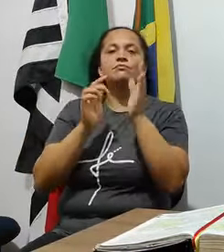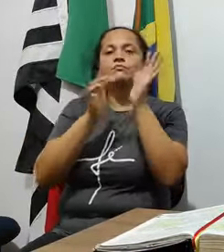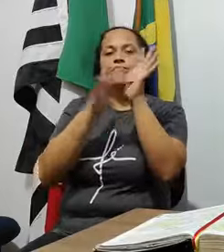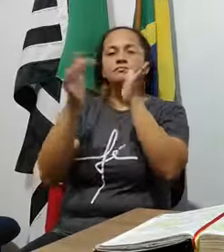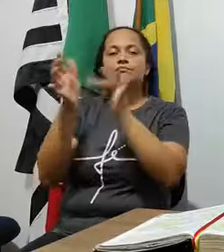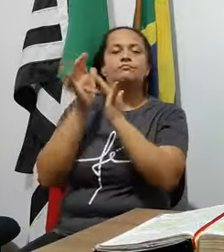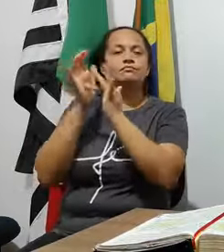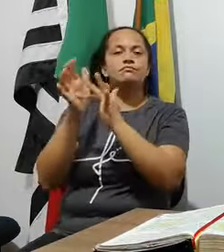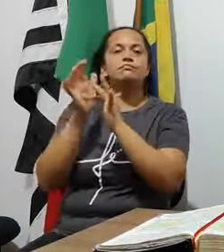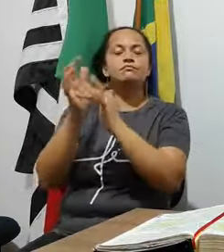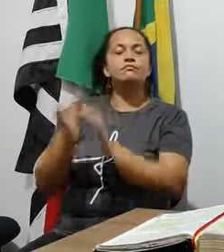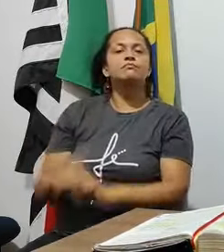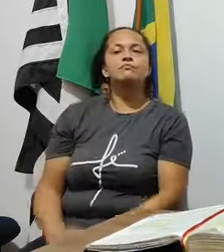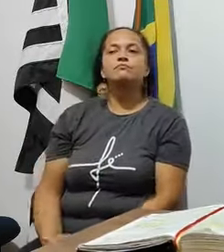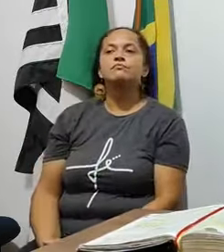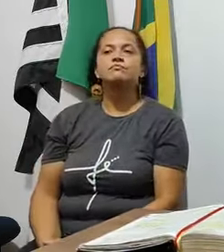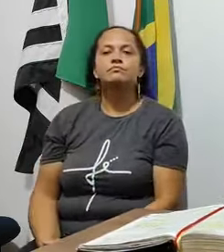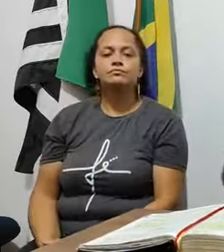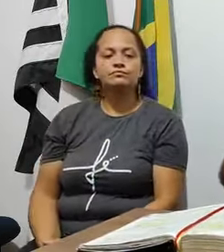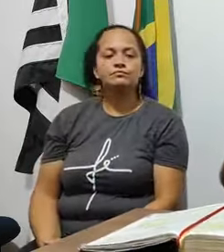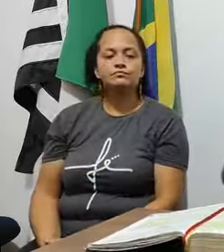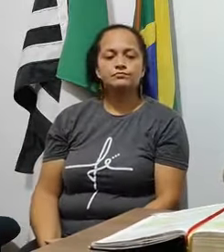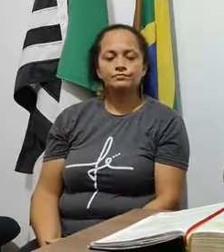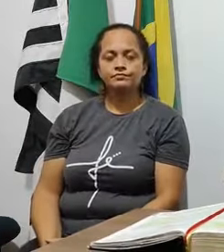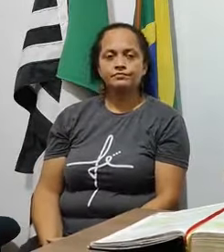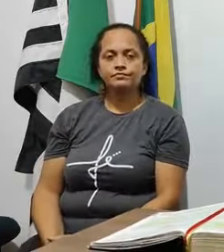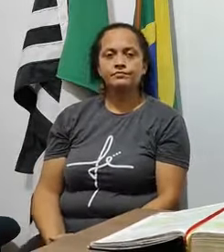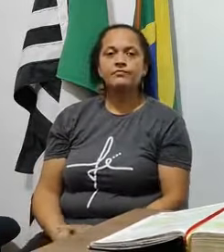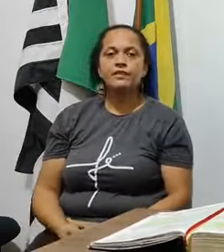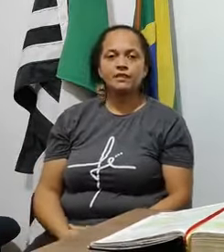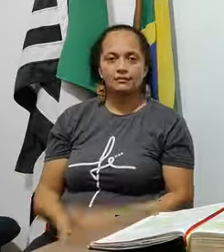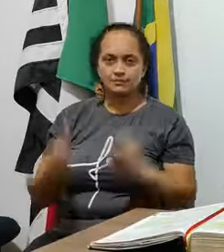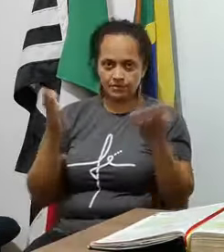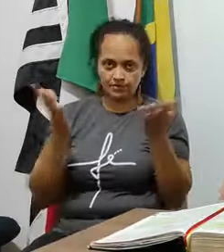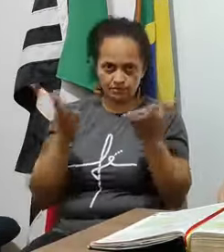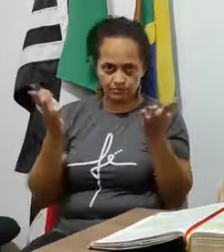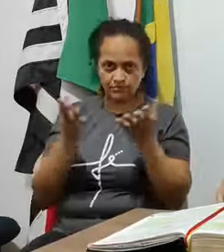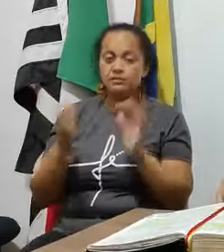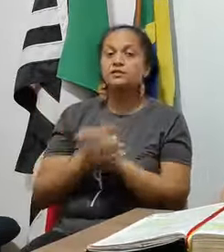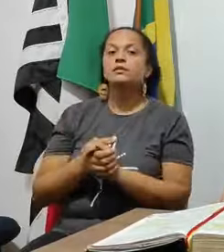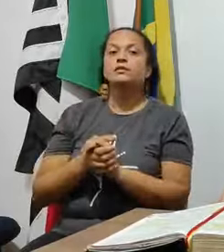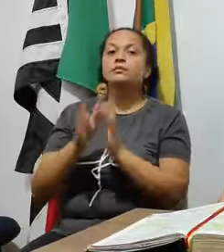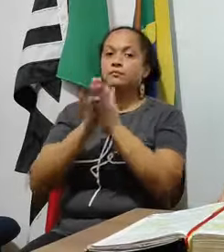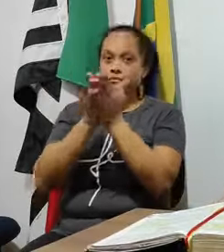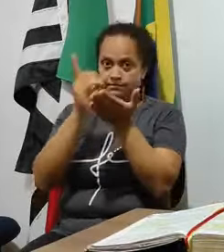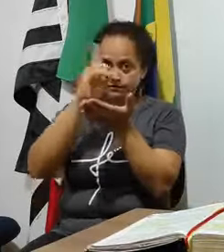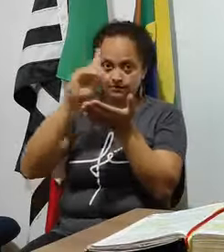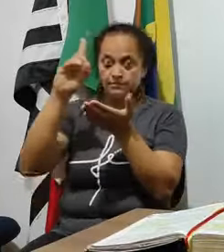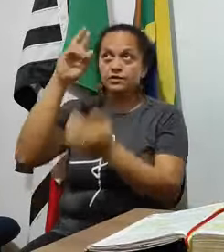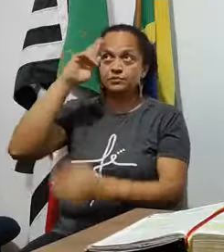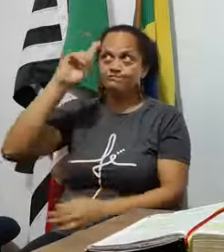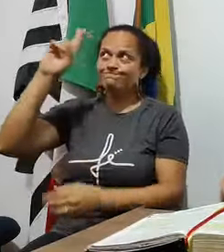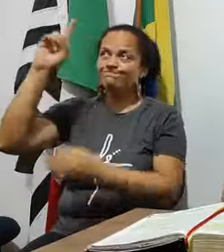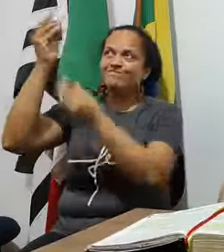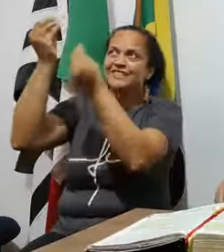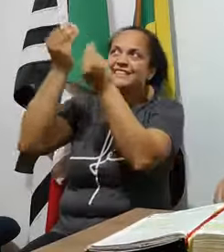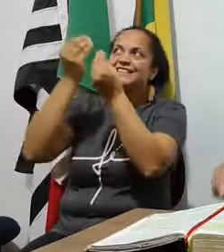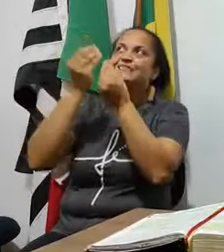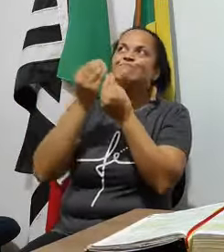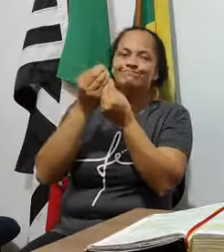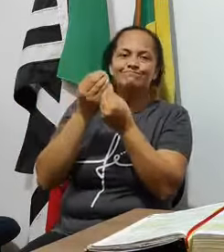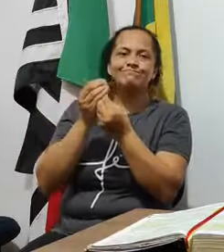amém. Glória a Deus. Bom, eu vou fazer o seguinte, essa mensagem que o Senhor me deu, ela